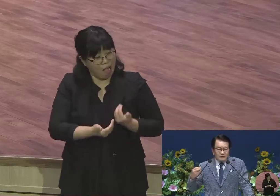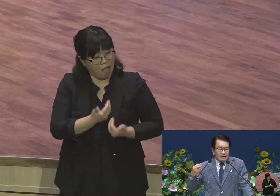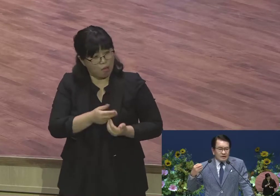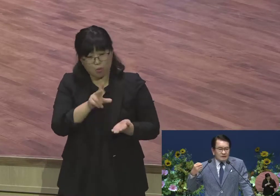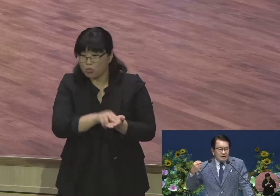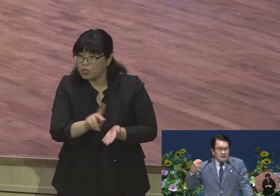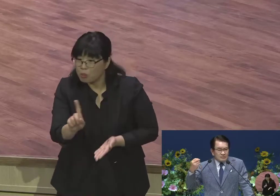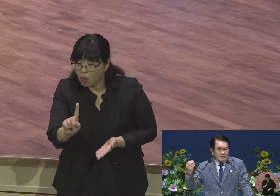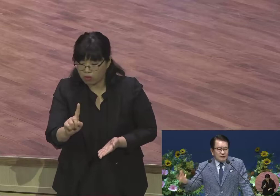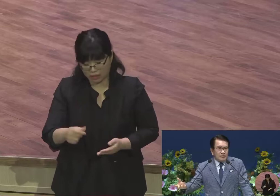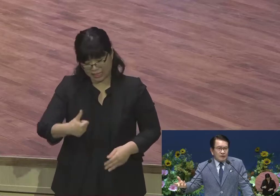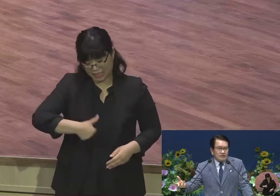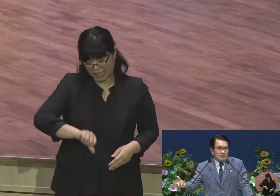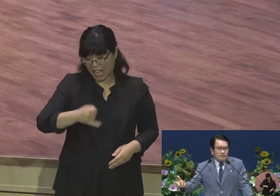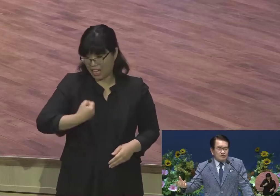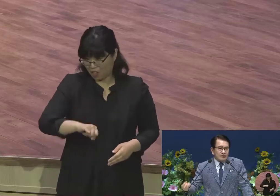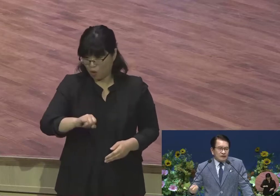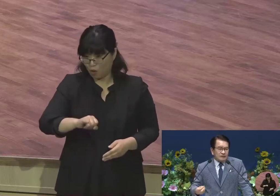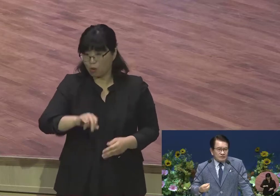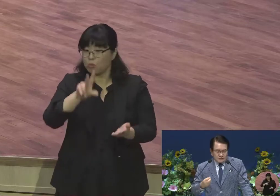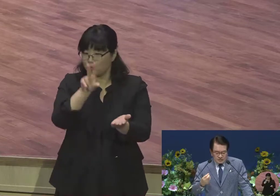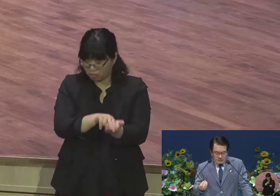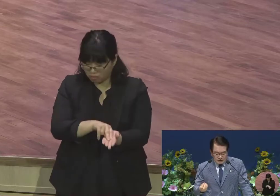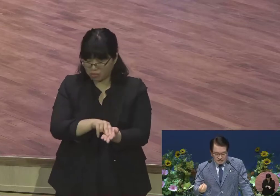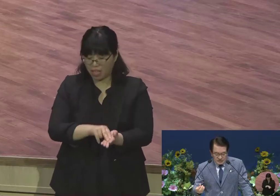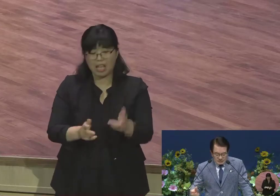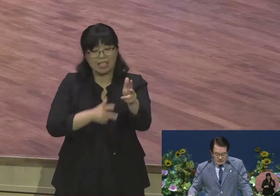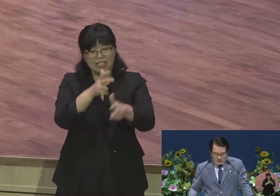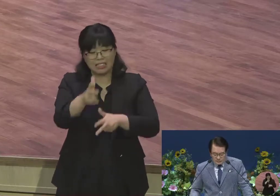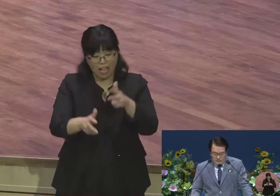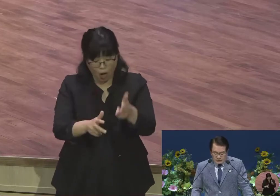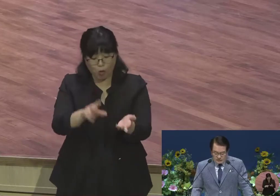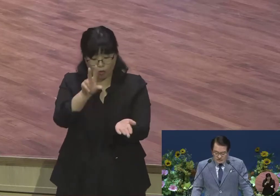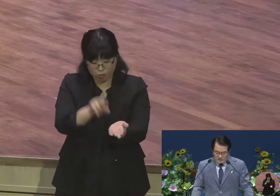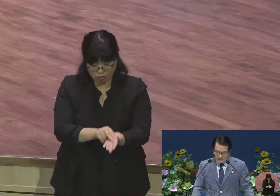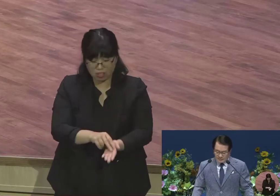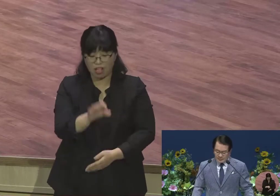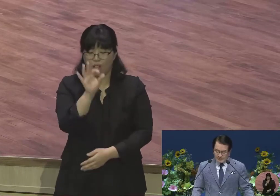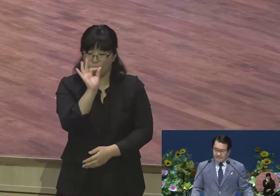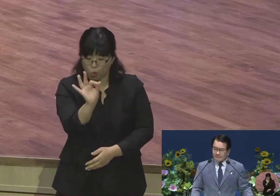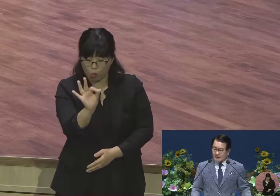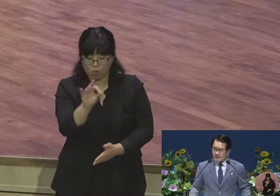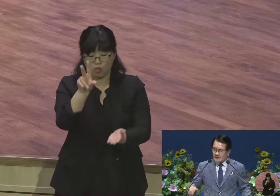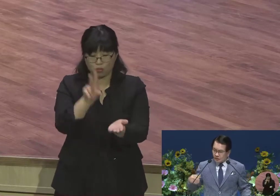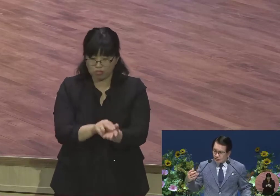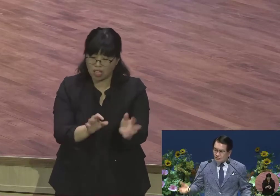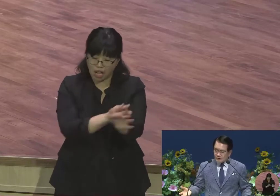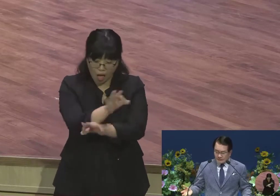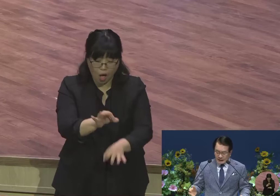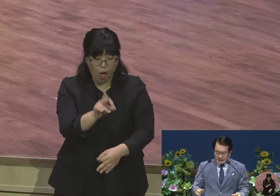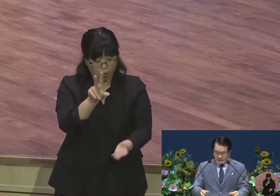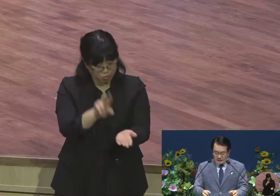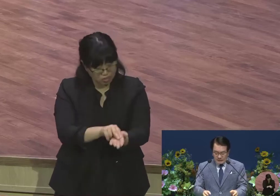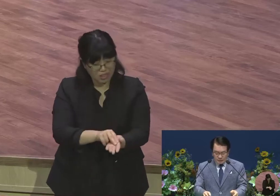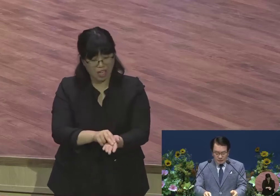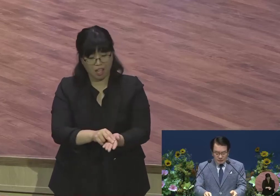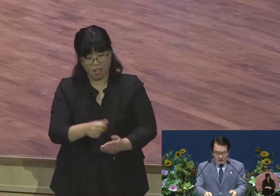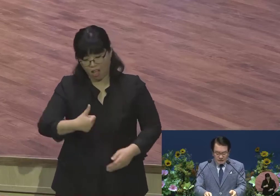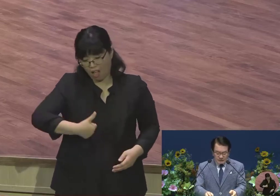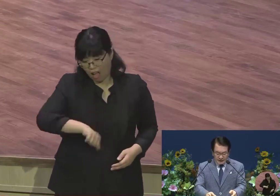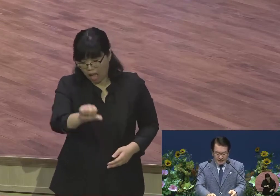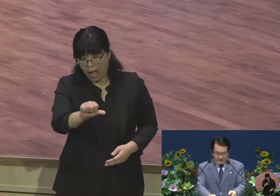사업 확장 문제 이런 경제 문제들이죠. 아이들 교육 문제 많은